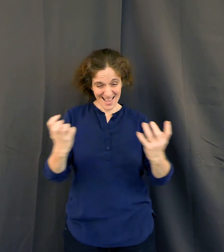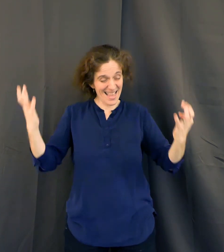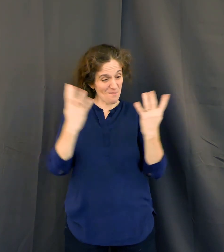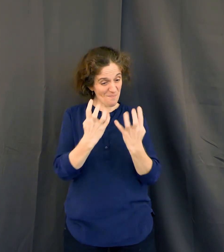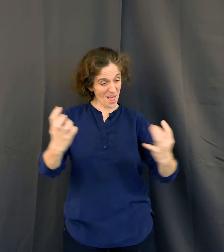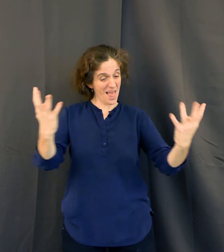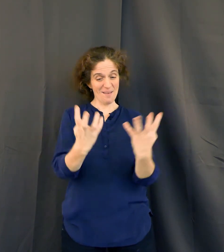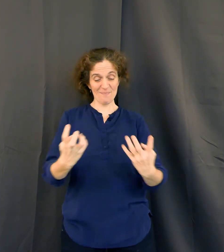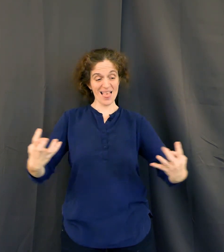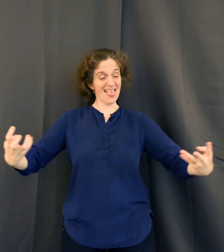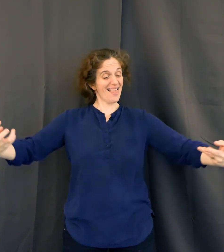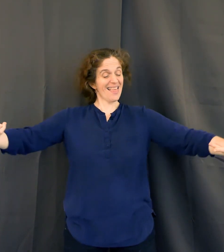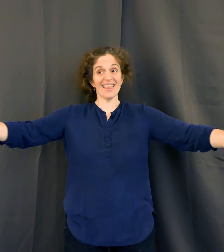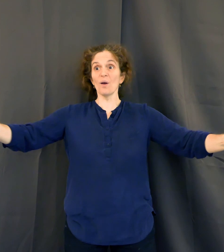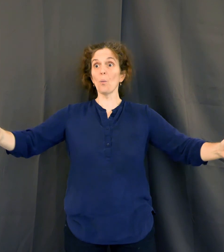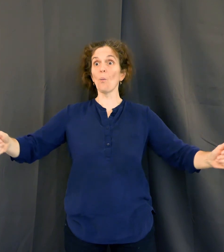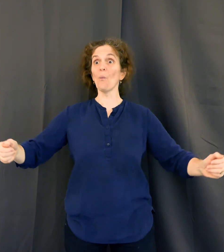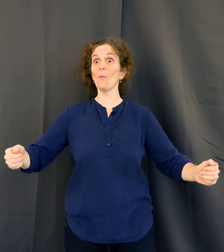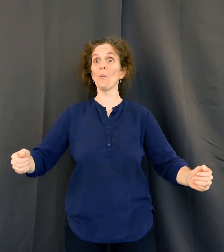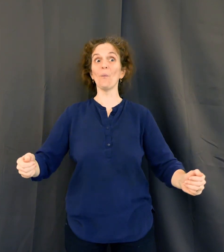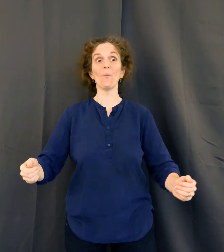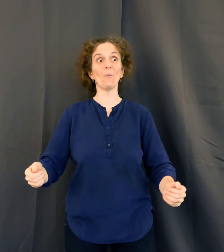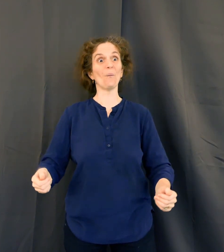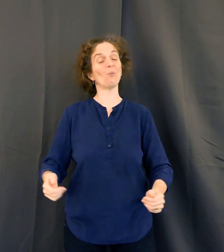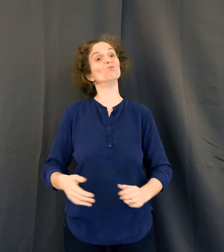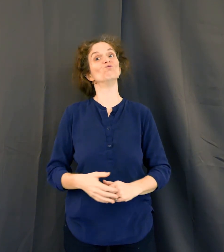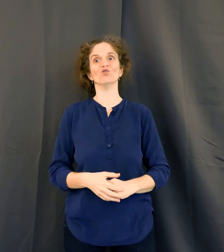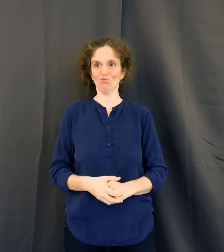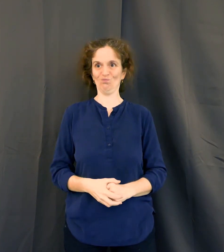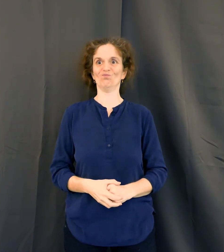à briller, à scintiller.